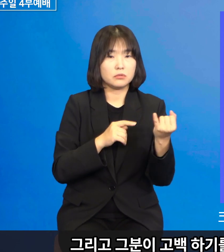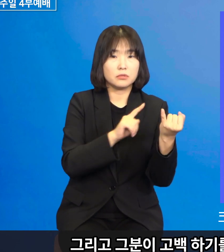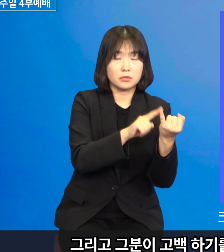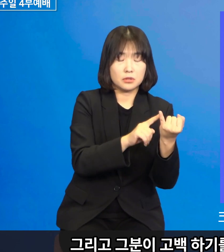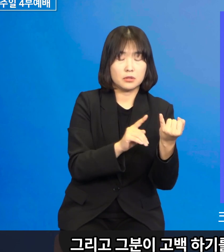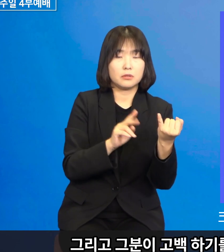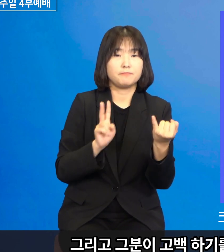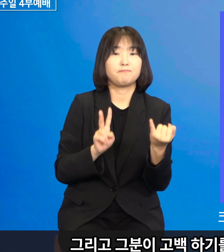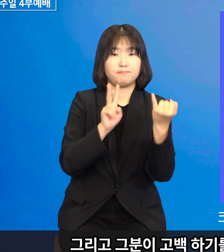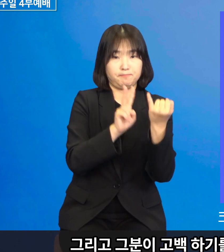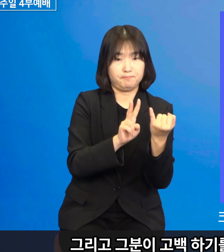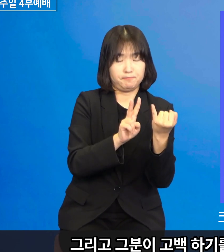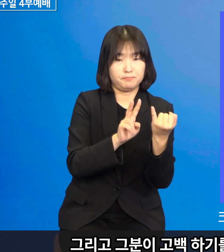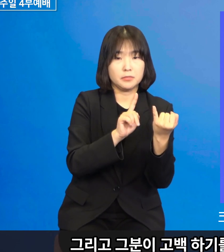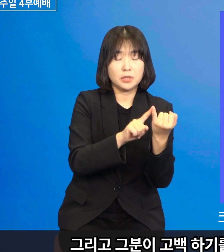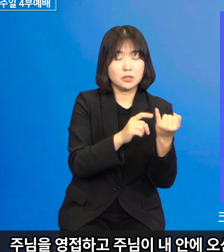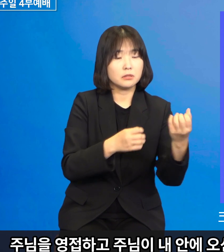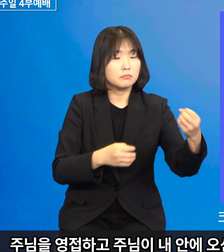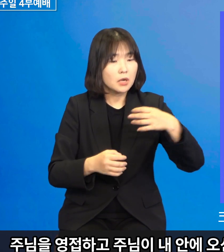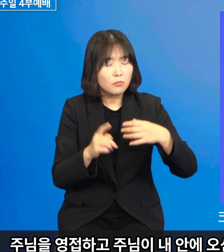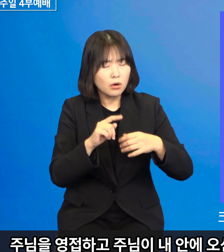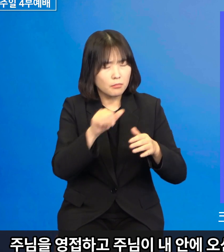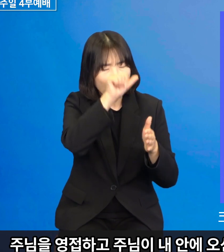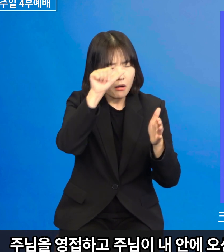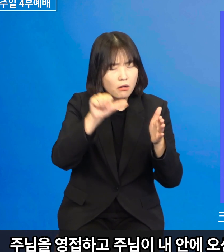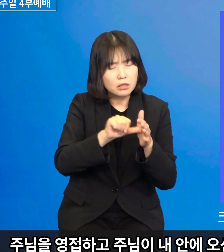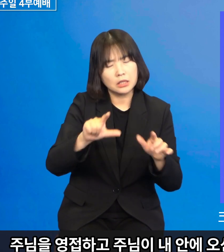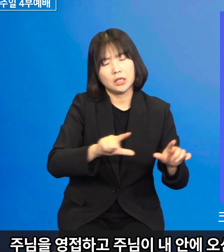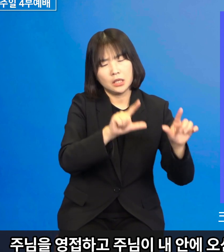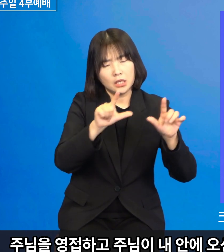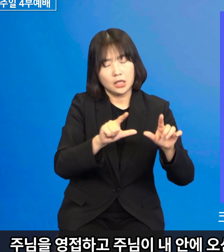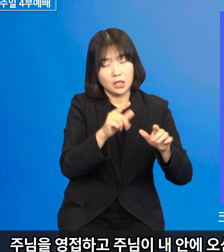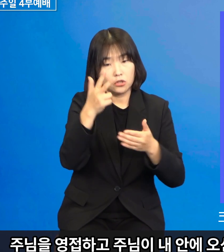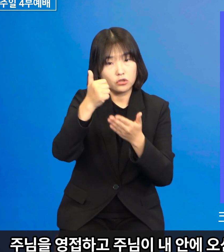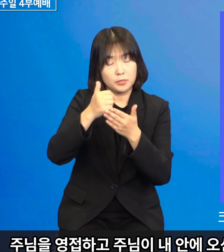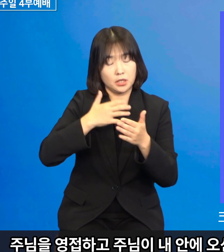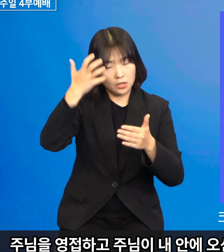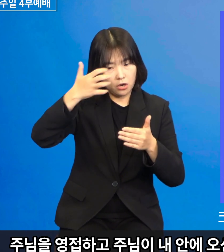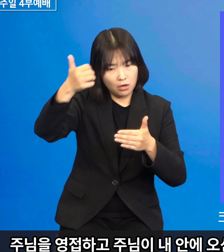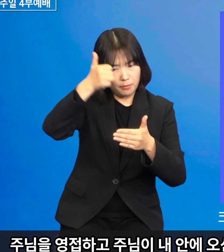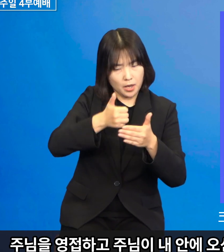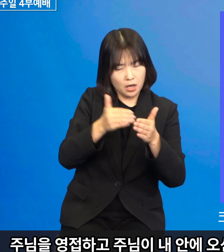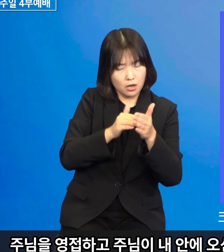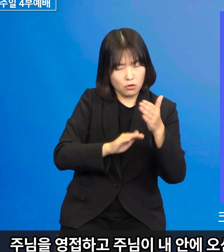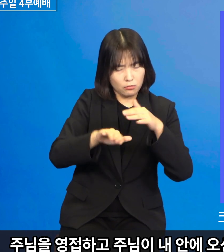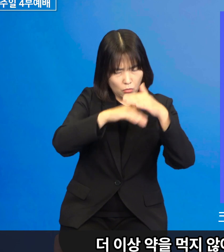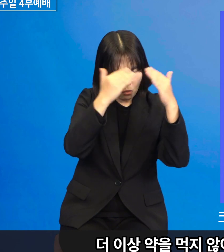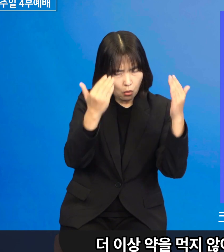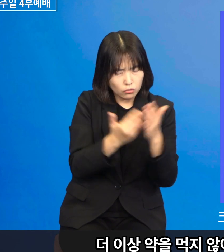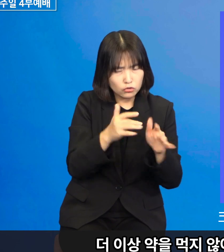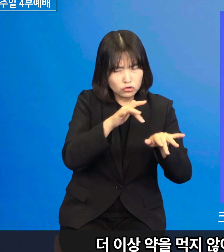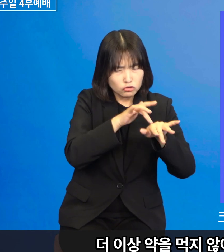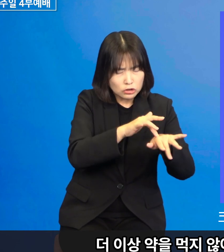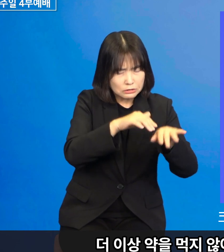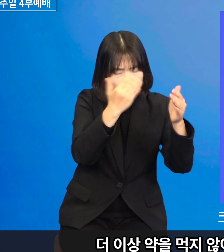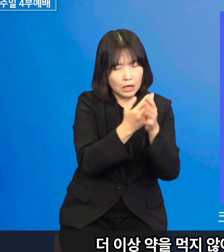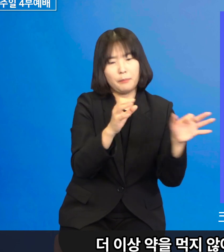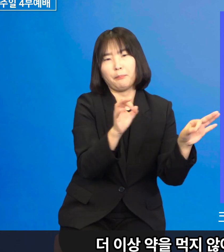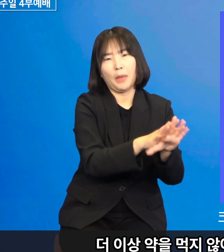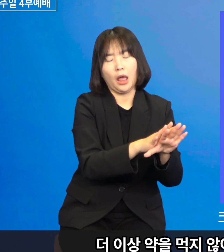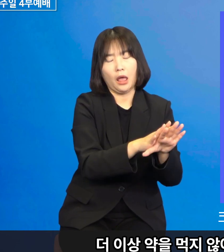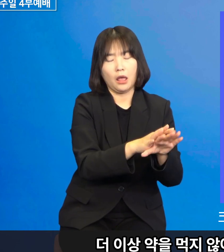고백하기를, 저는 평생 이렇게 살았는데 주님을 영접하고 주님이 내 안에 오신 이후로는 이 모든 것이 사라졌습니다. 더 이상